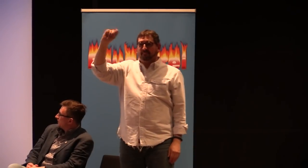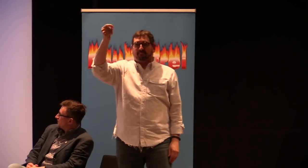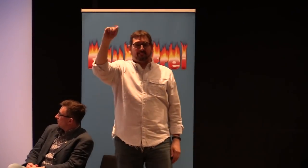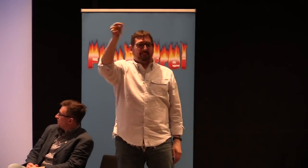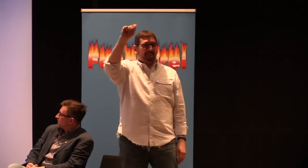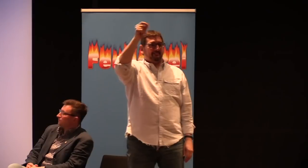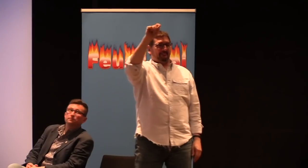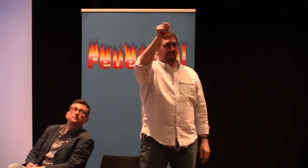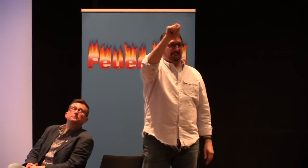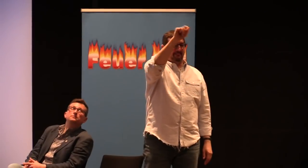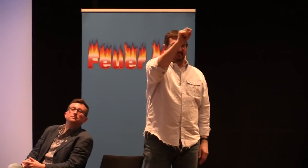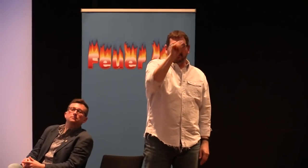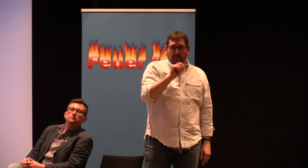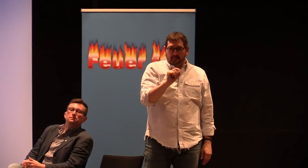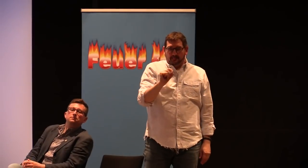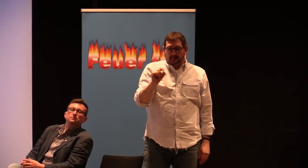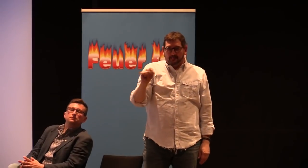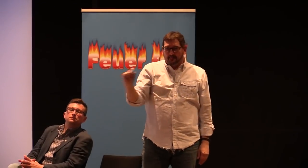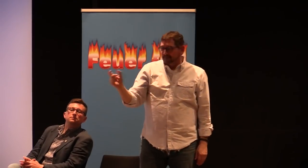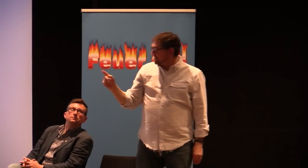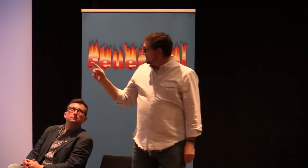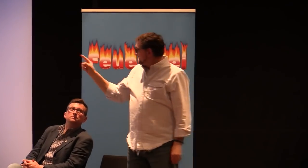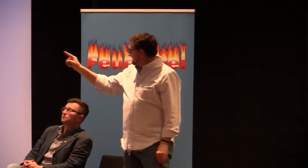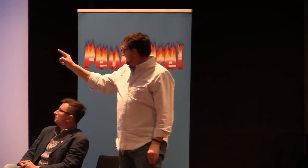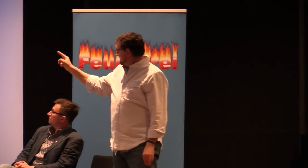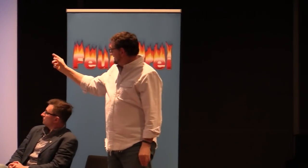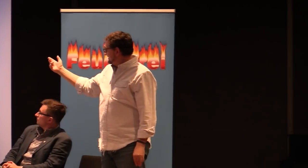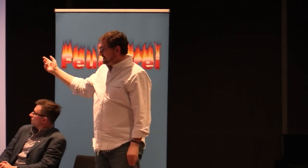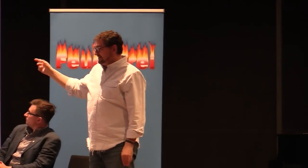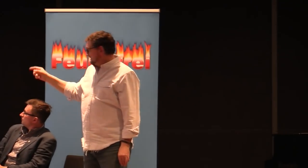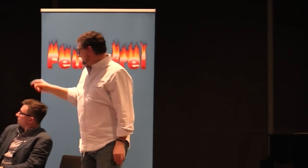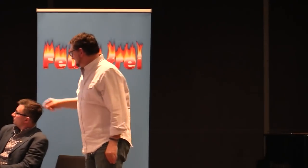Und da sieht man verschwindend geringe Zahl von Jugendlichen.